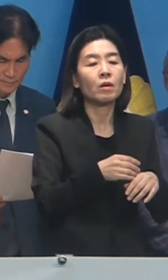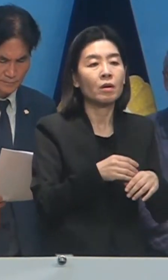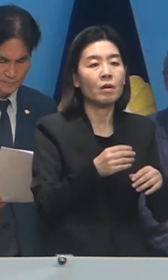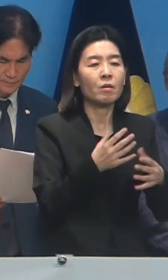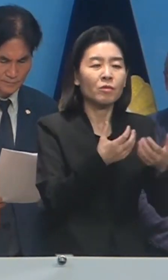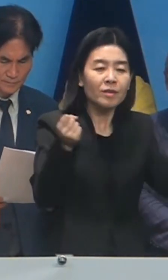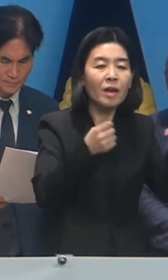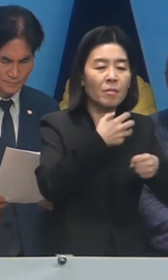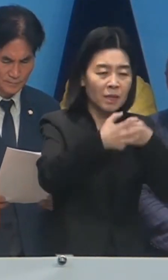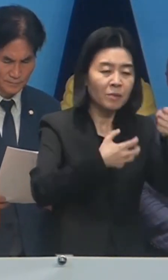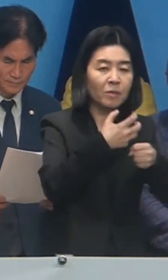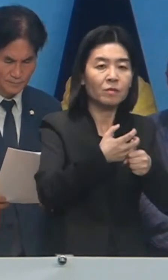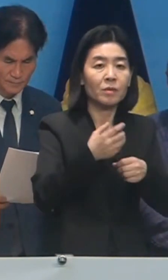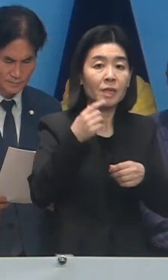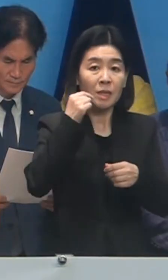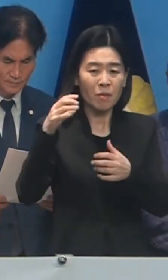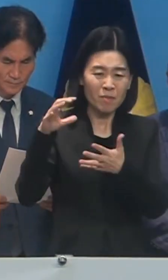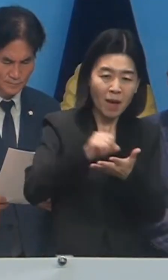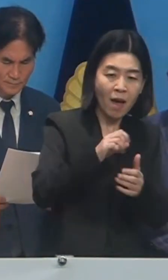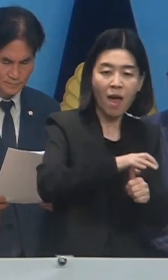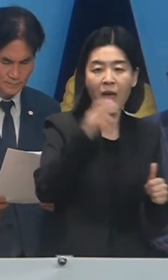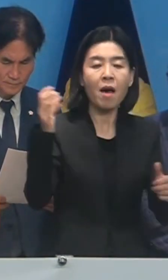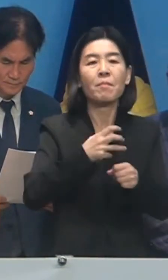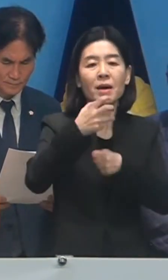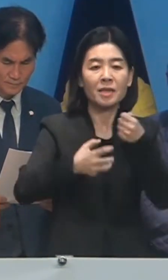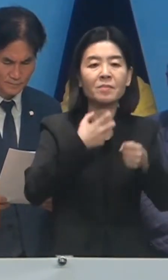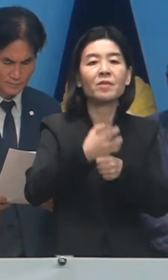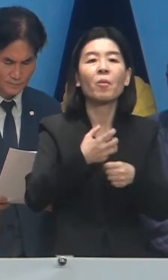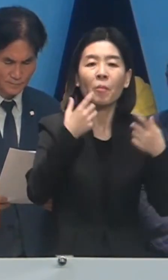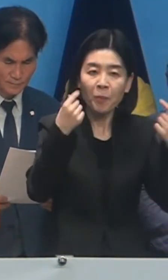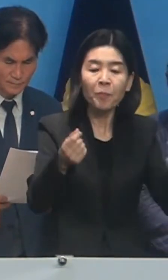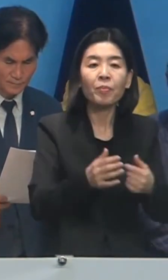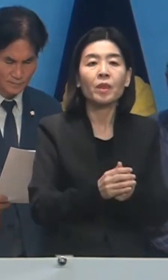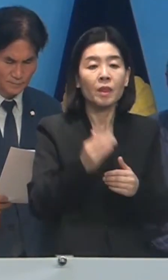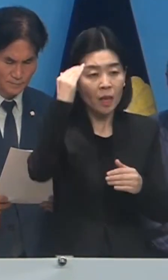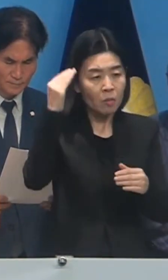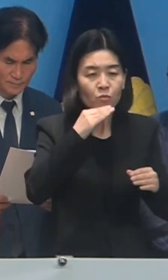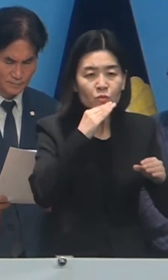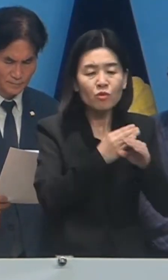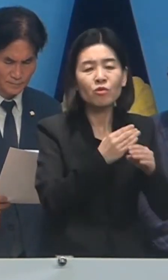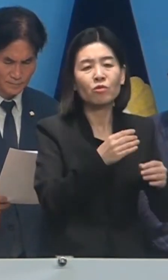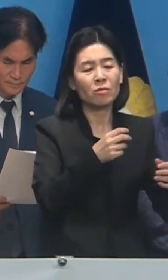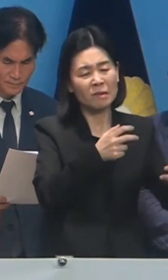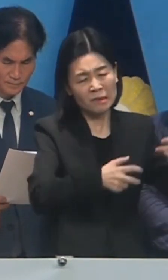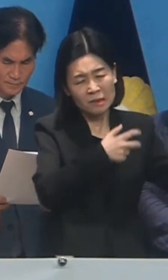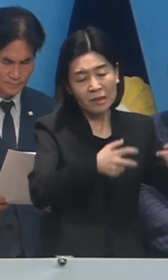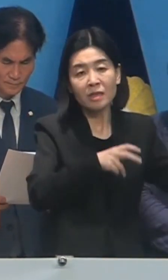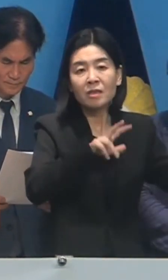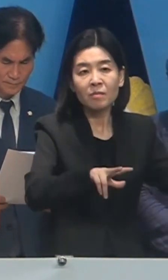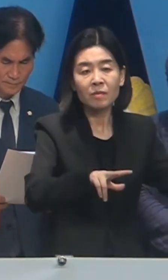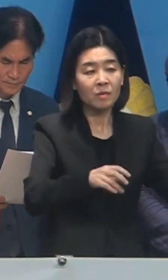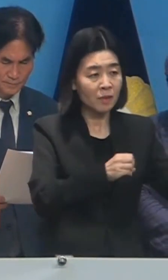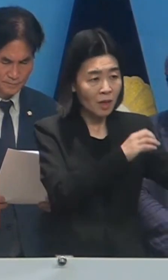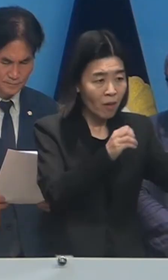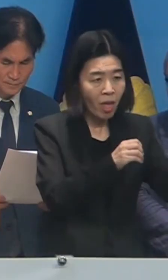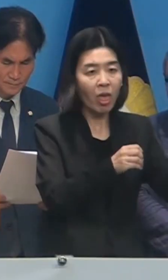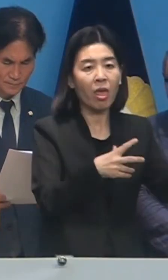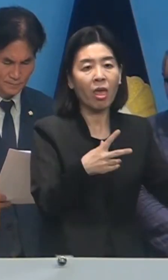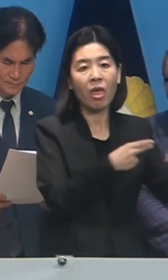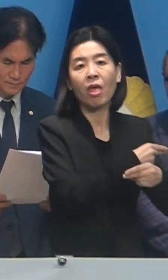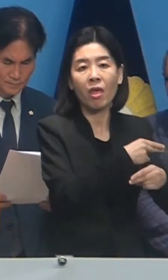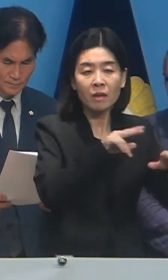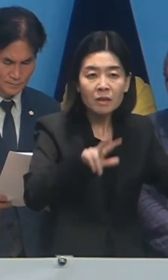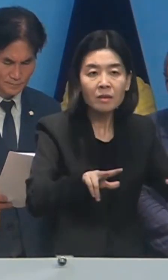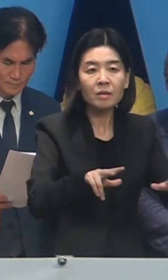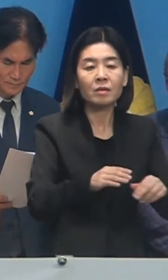해다. 서로를 적으로 규정하여 남북관계는 악화일로를 걷고 있다. 대화 채널은 모두